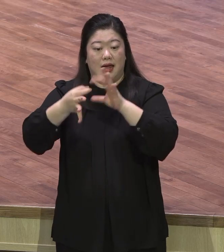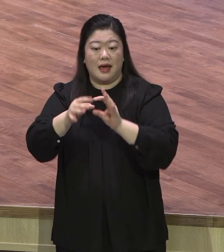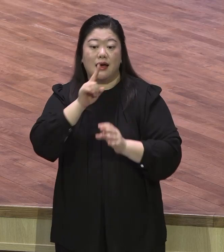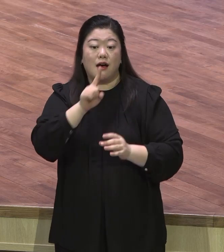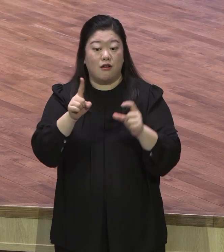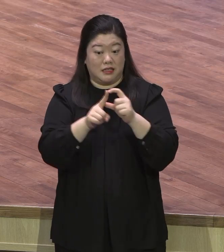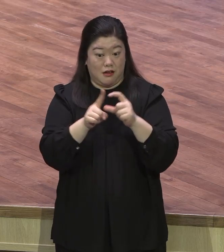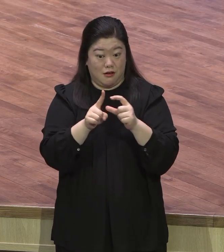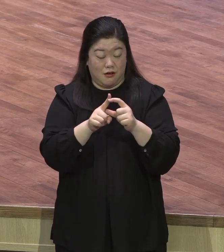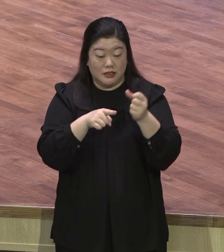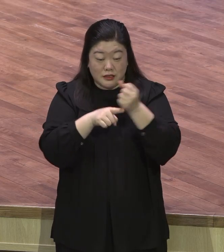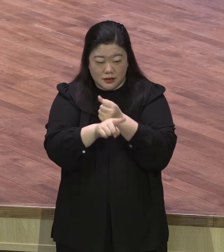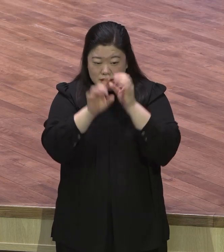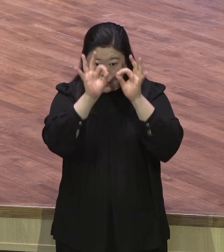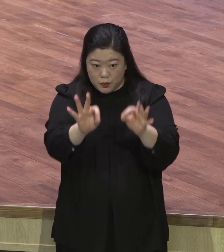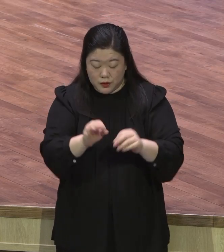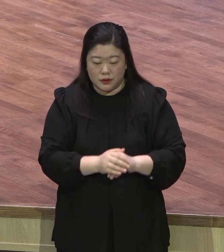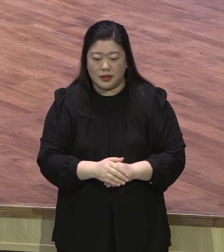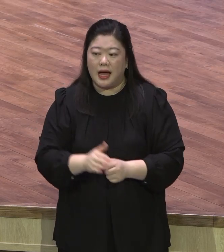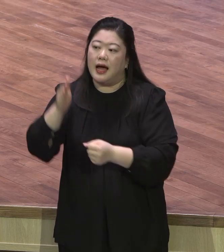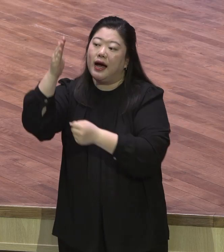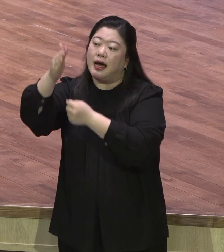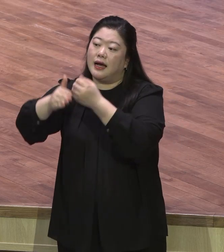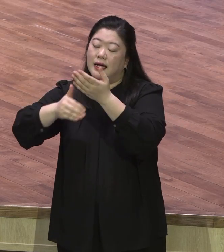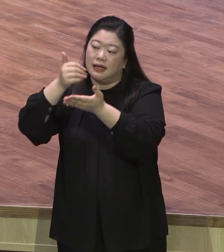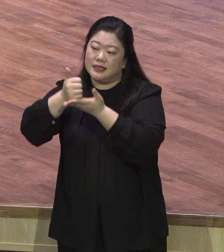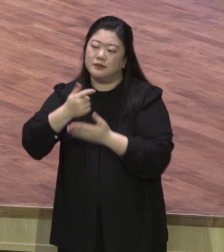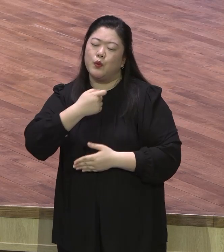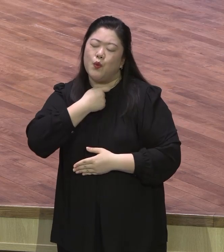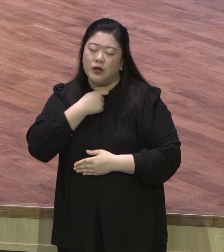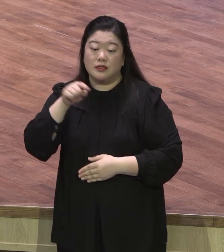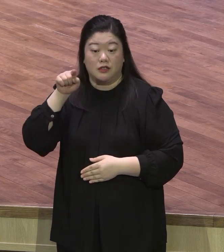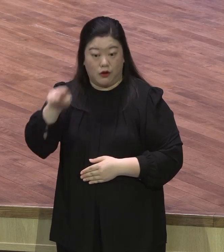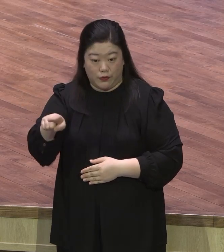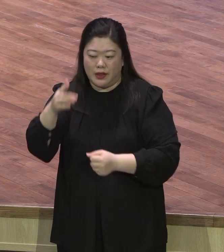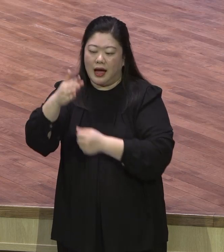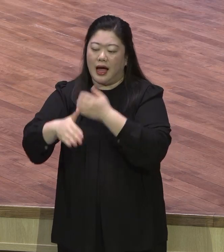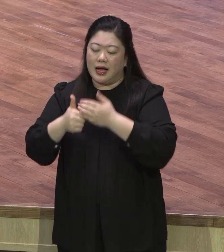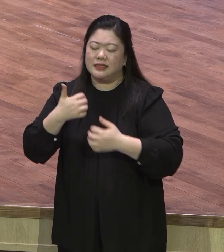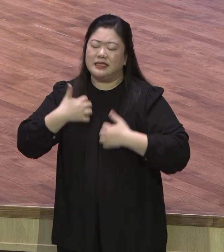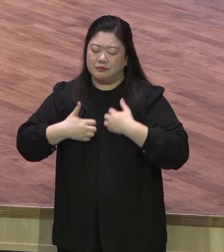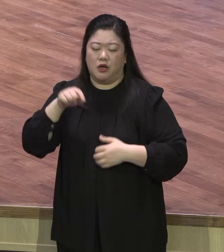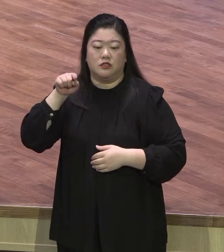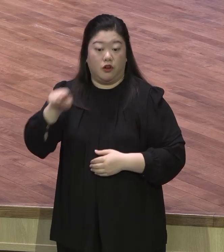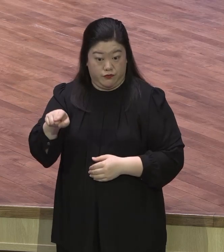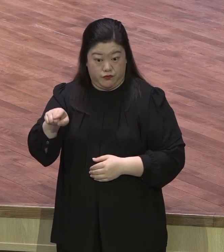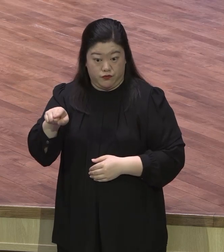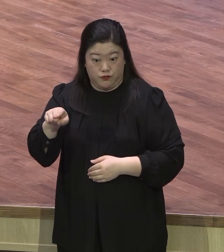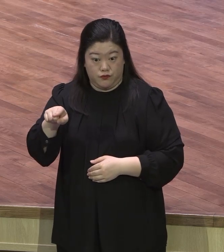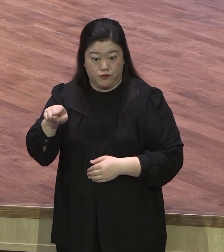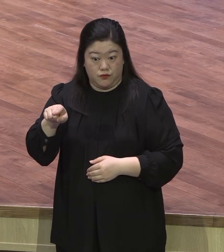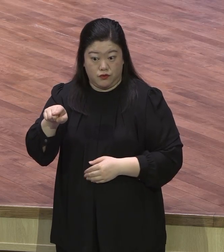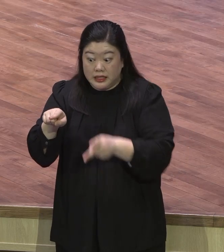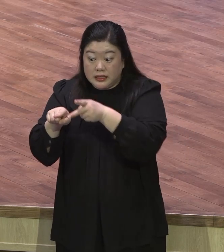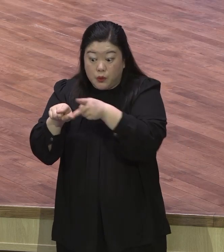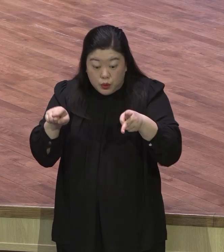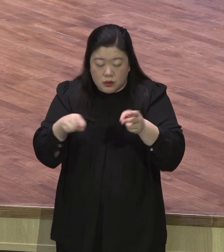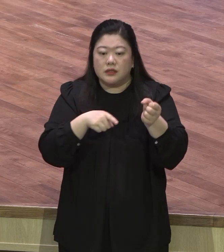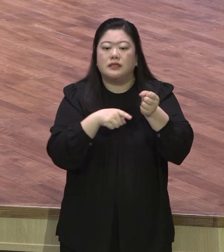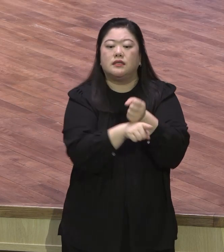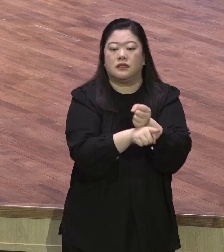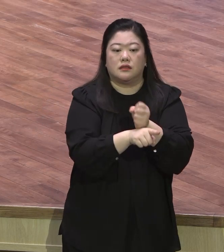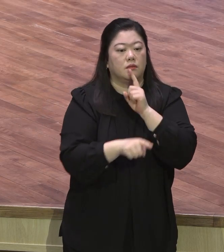원하시는 것 하나님이 소원하는 것 하나님 기뻐하는 것 여기 뜻이 그런 뜻이에요 하나님이 원하는 것 하나님이